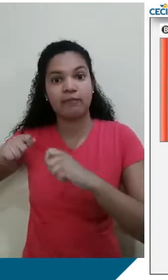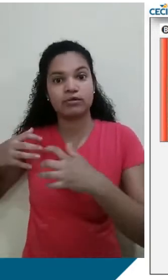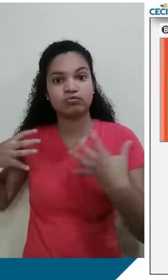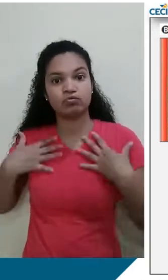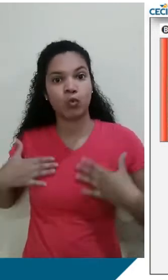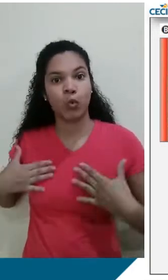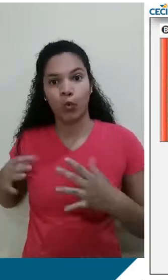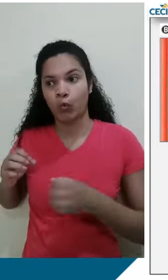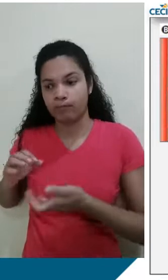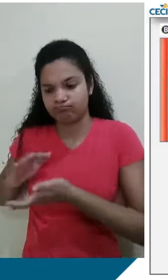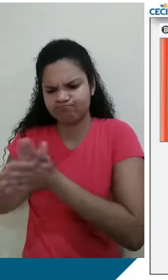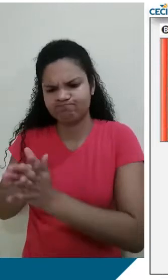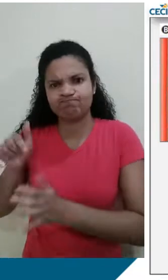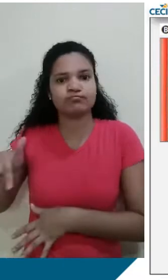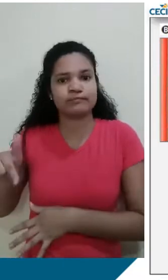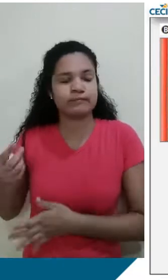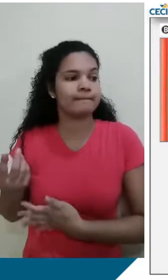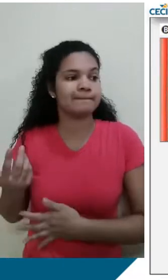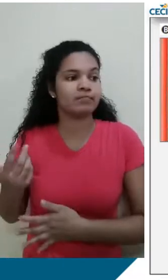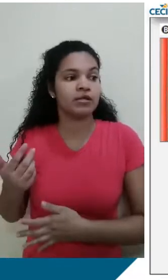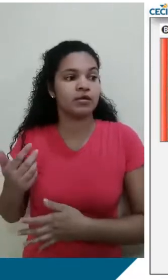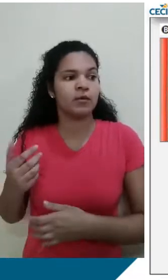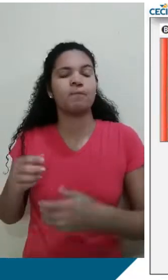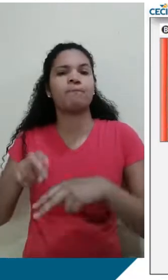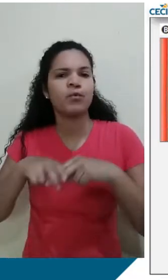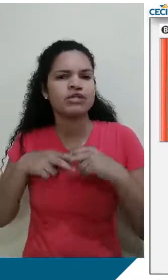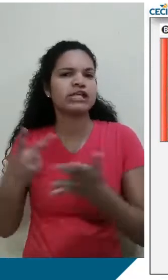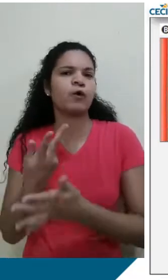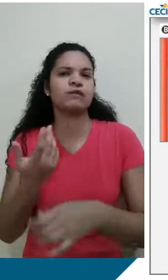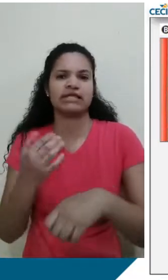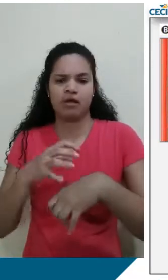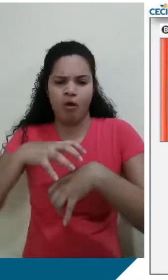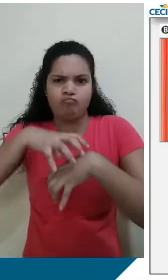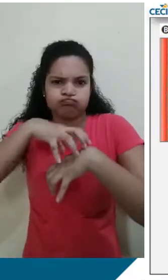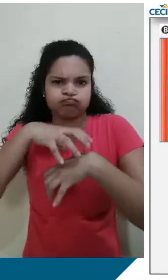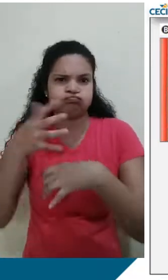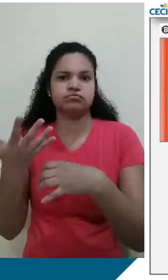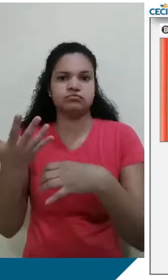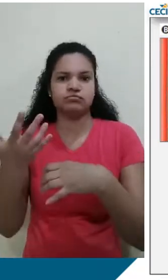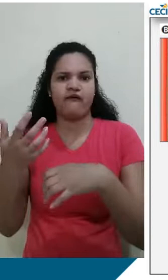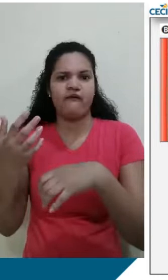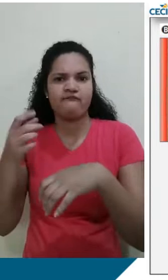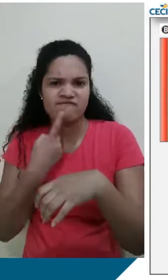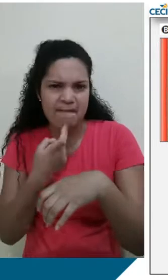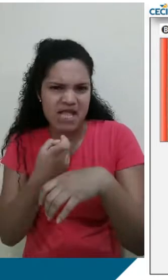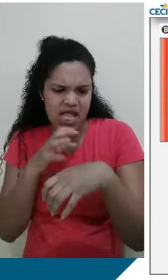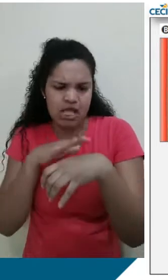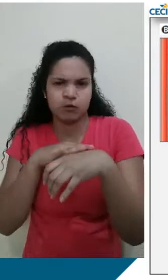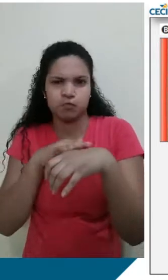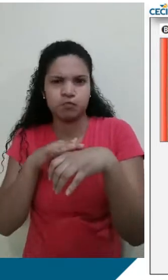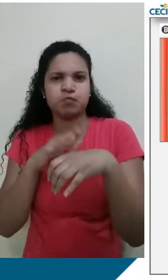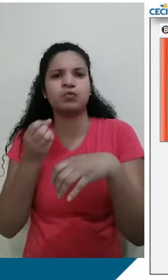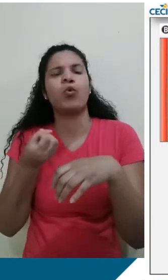imunológico. E por isso esse processo inflamatório se caracteriza por inchaço, calor e vermelhidão naquela região.